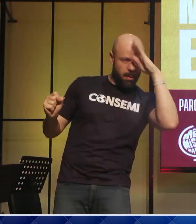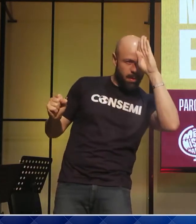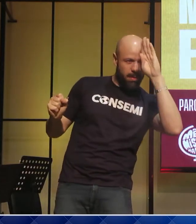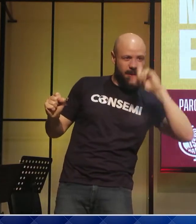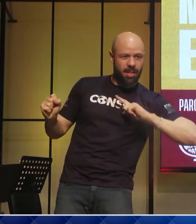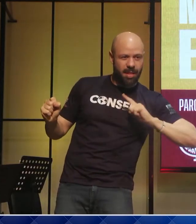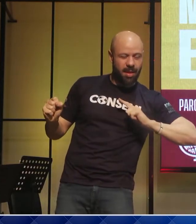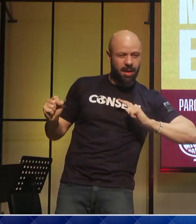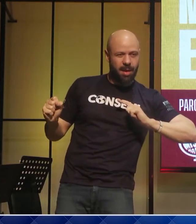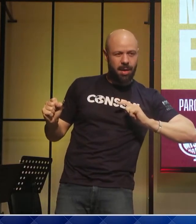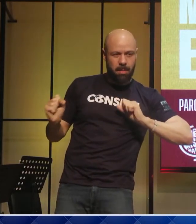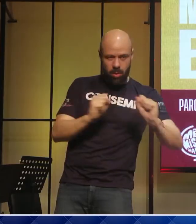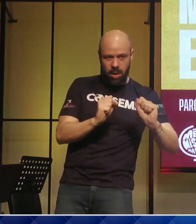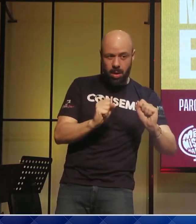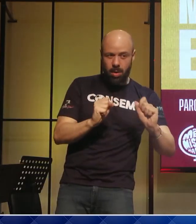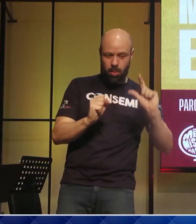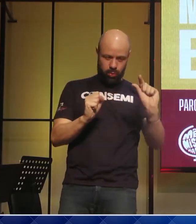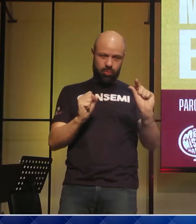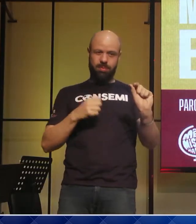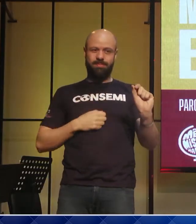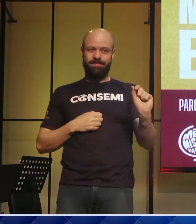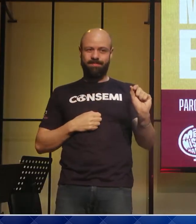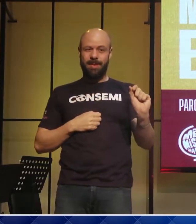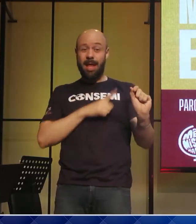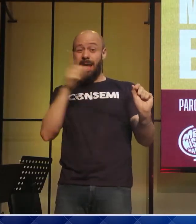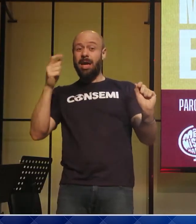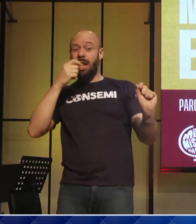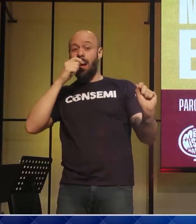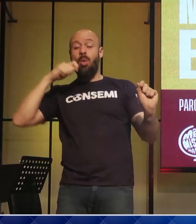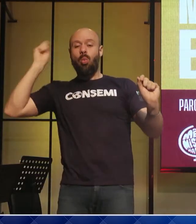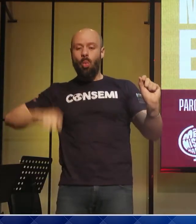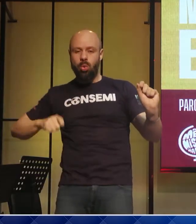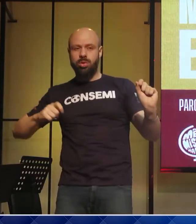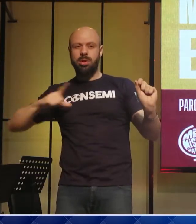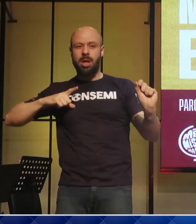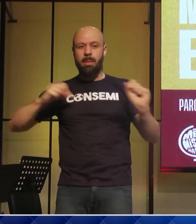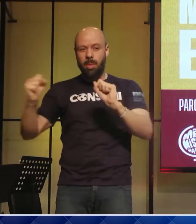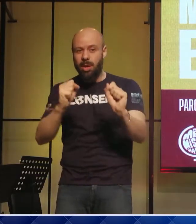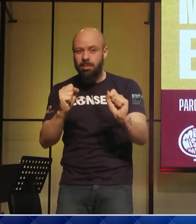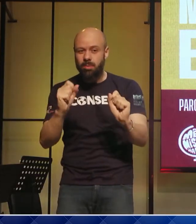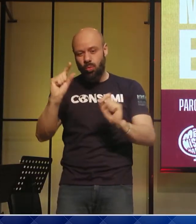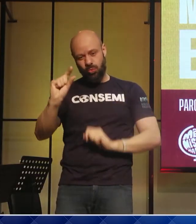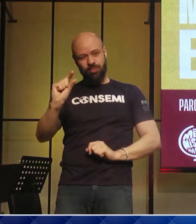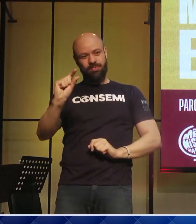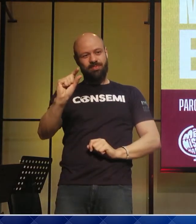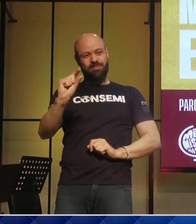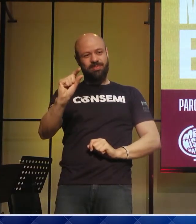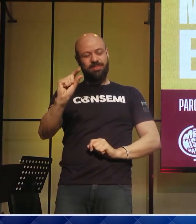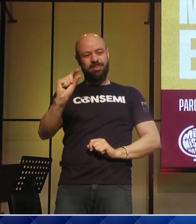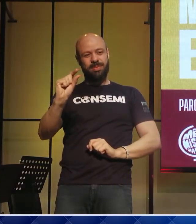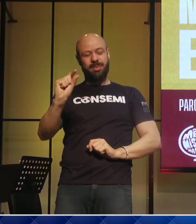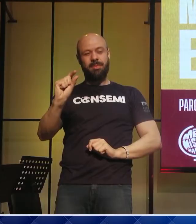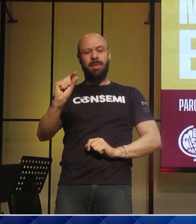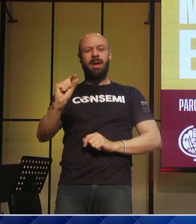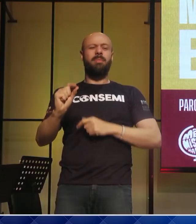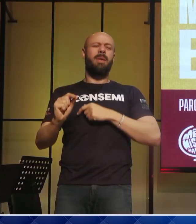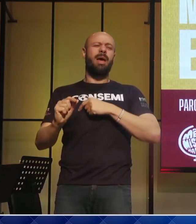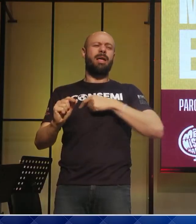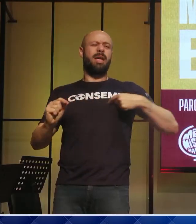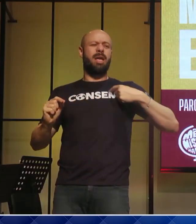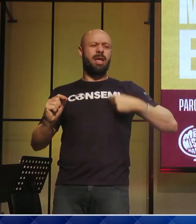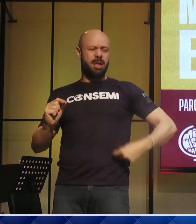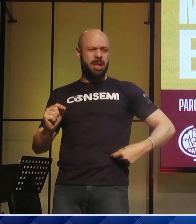pouco de poder. Putin tem menos poder que Trump. O presidente da China tem um pouquinho mais